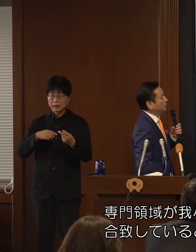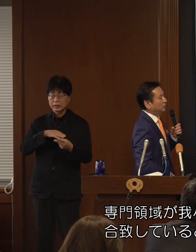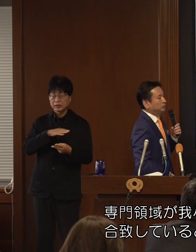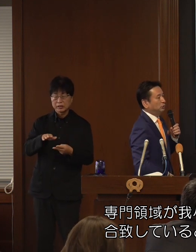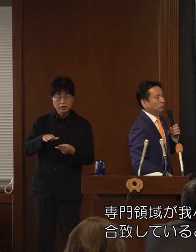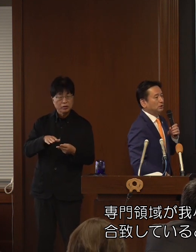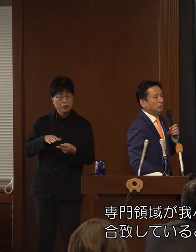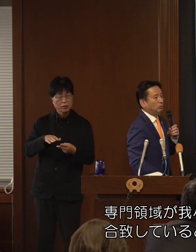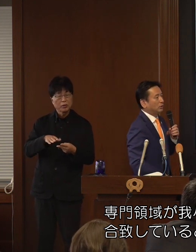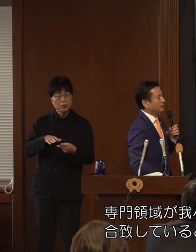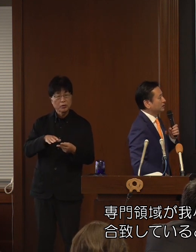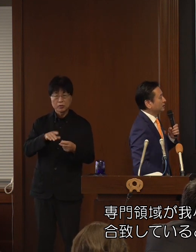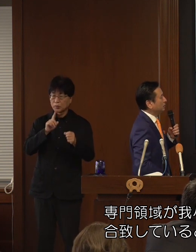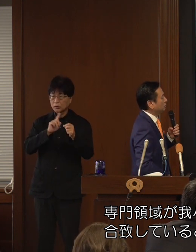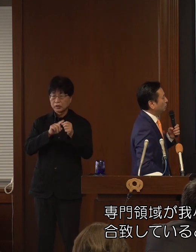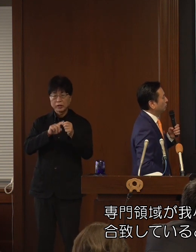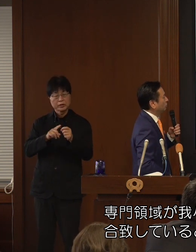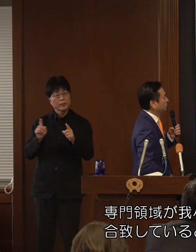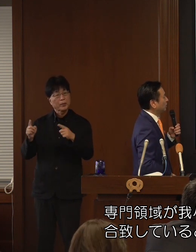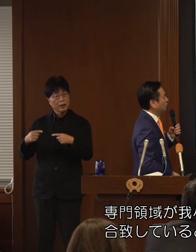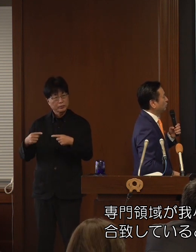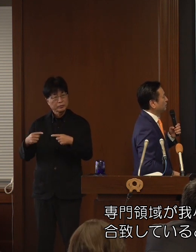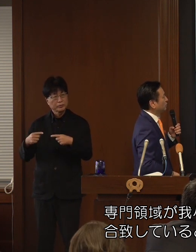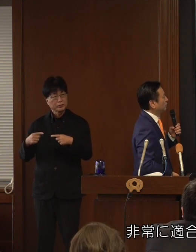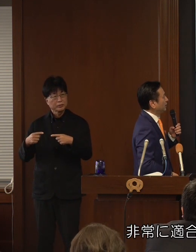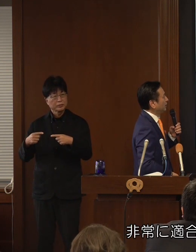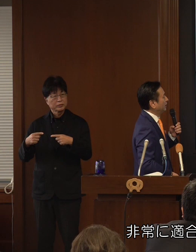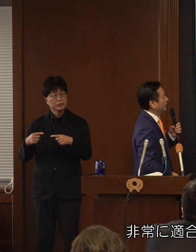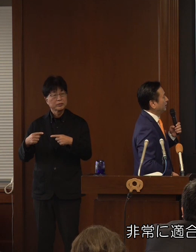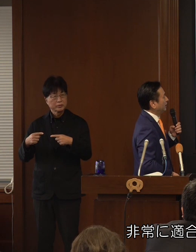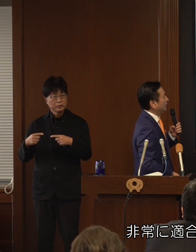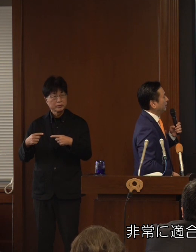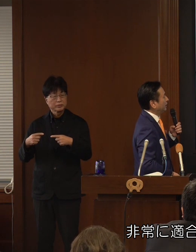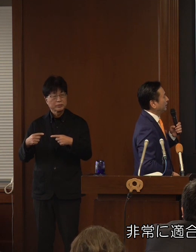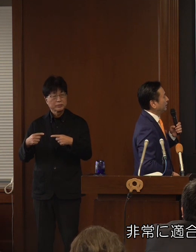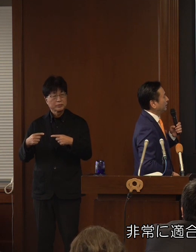ている領域と合致しているといったところが非常に